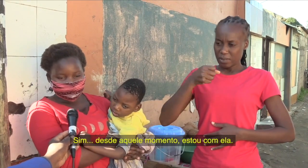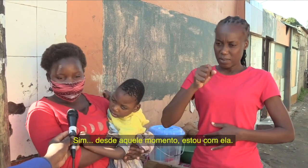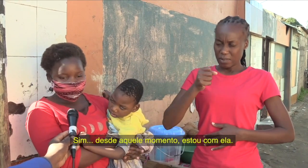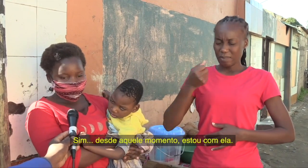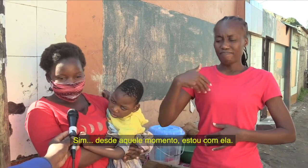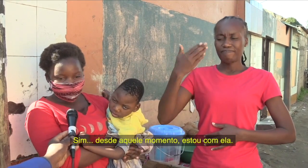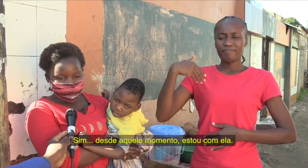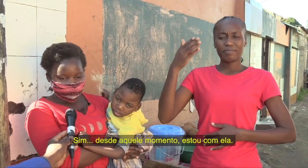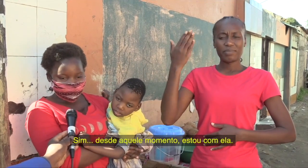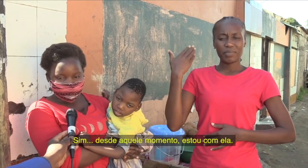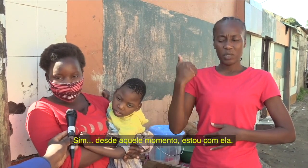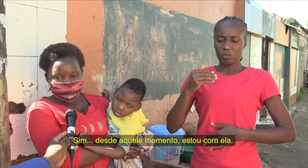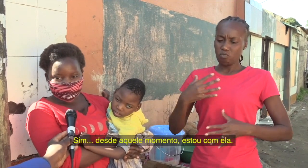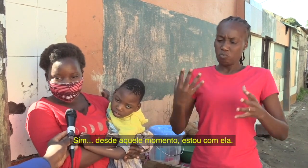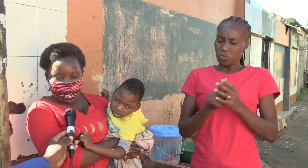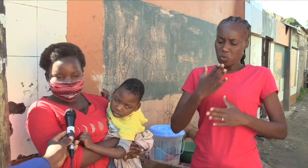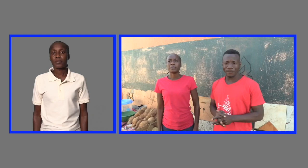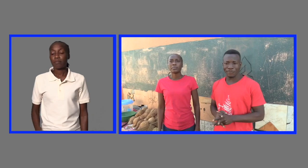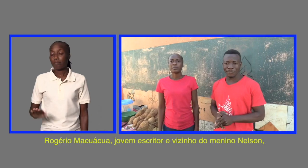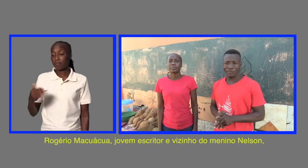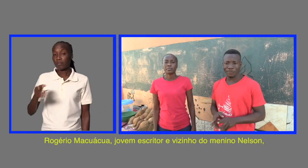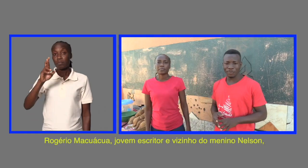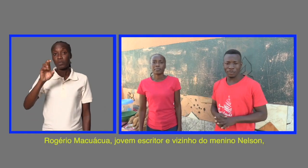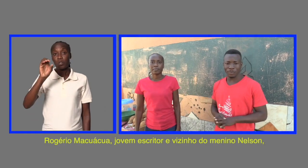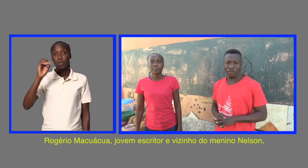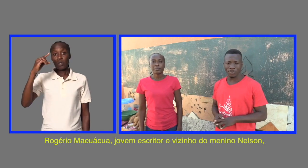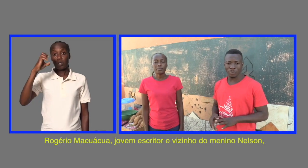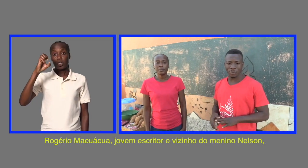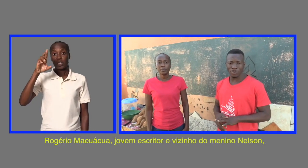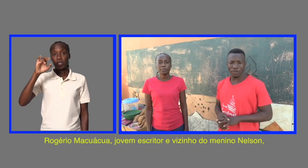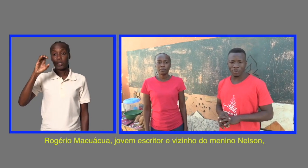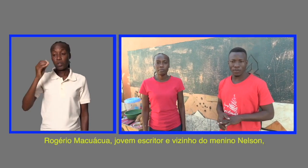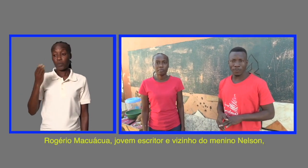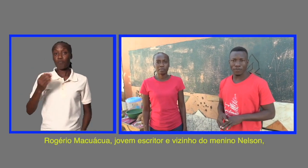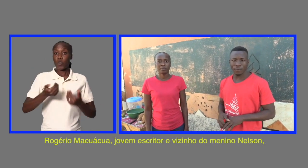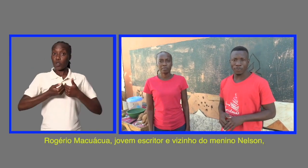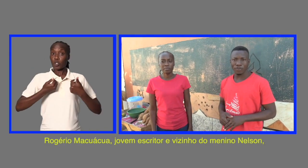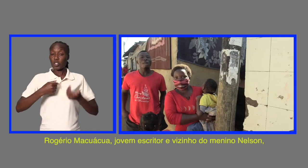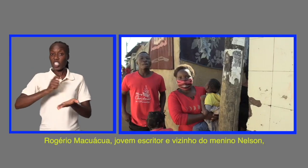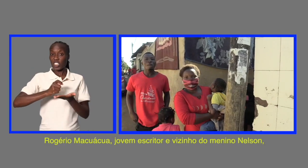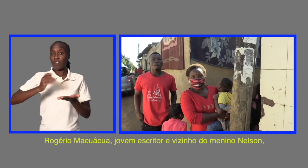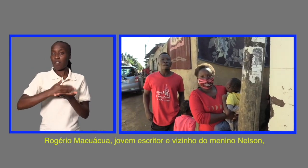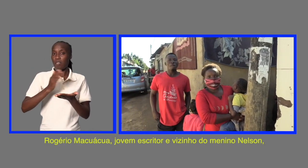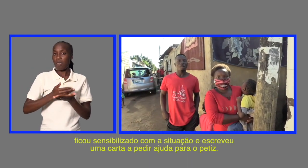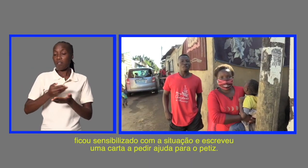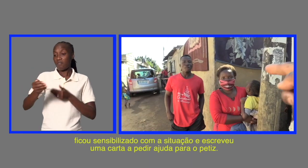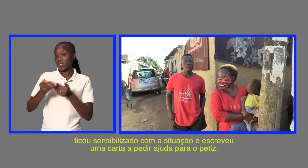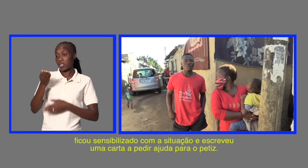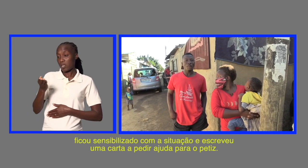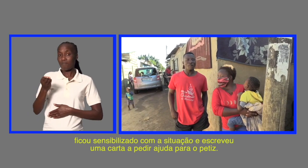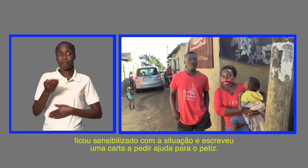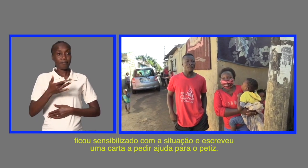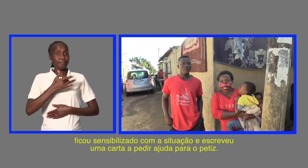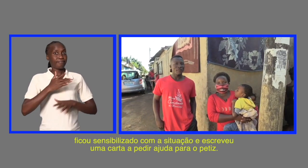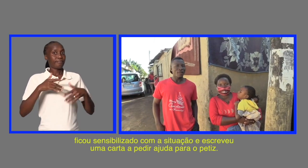Sim, desde naquele momento estou com ela. Rogério Macuacua, jovem escritor, vizinho do menino Nelton, ficou